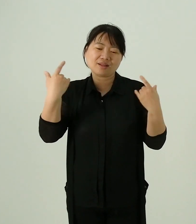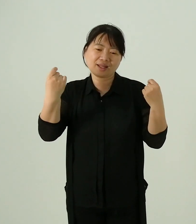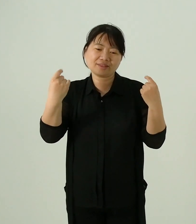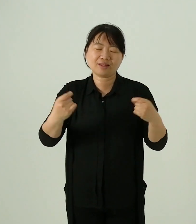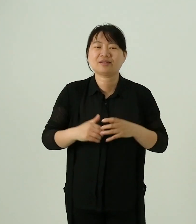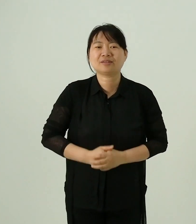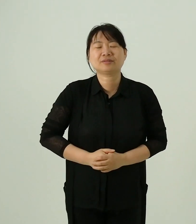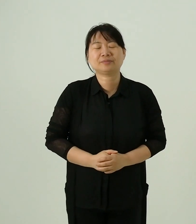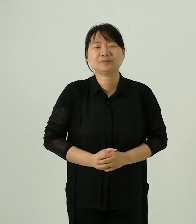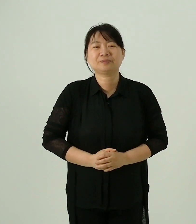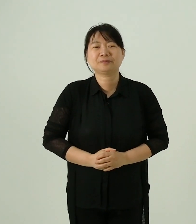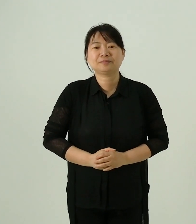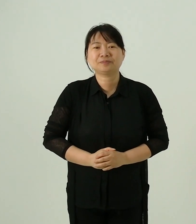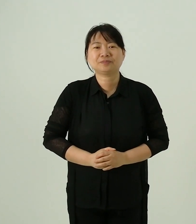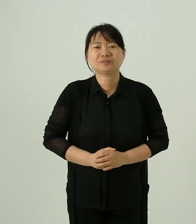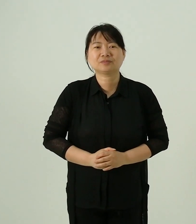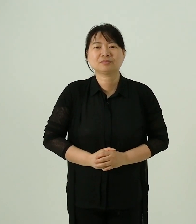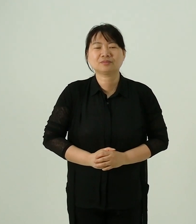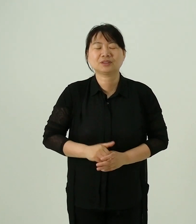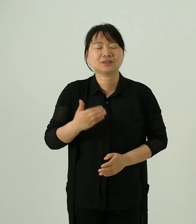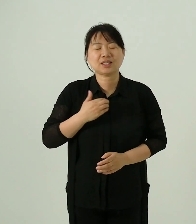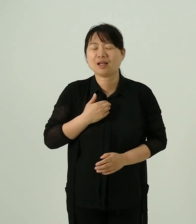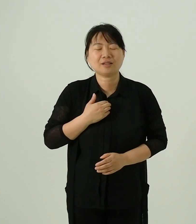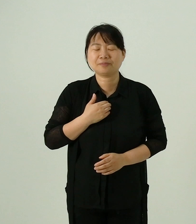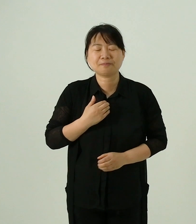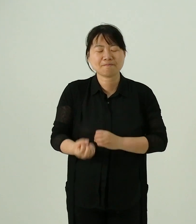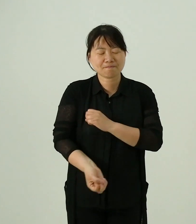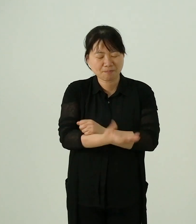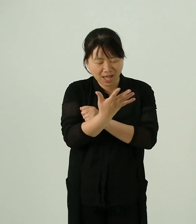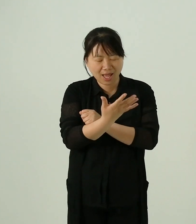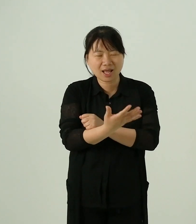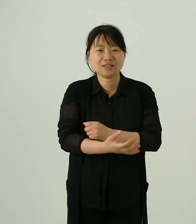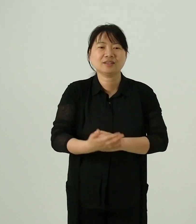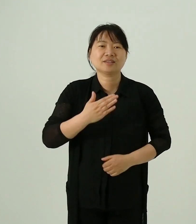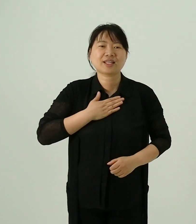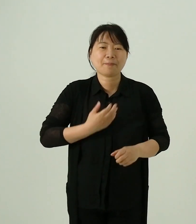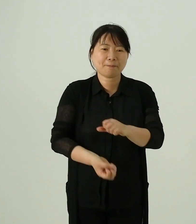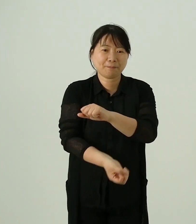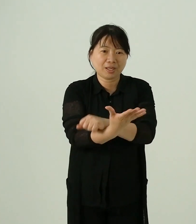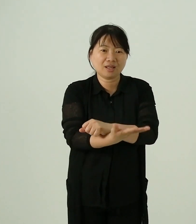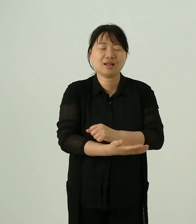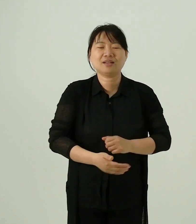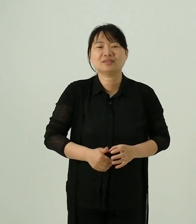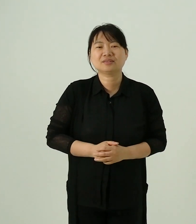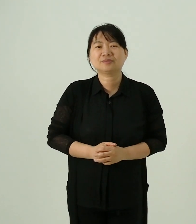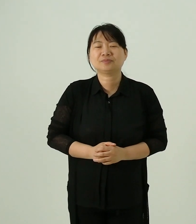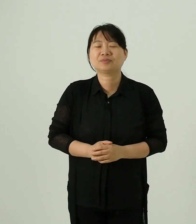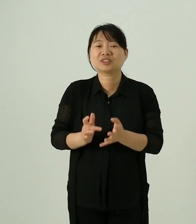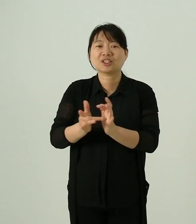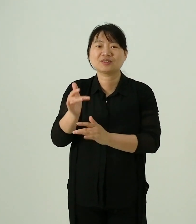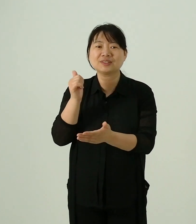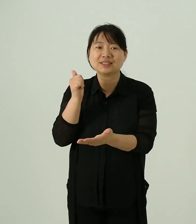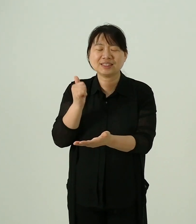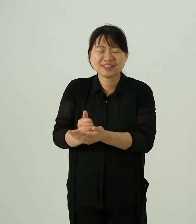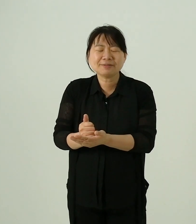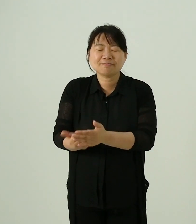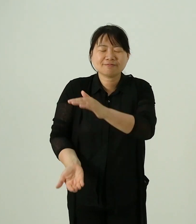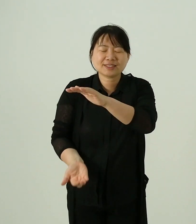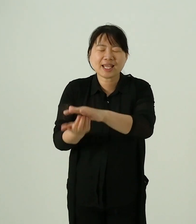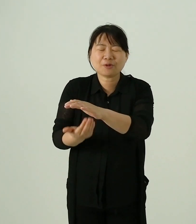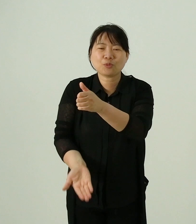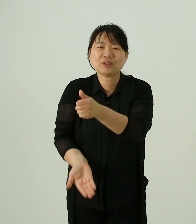같아요. 졌다. 내가 졌다. 그리고 예수님이 꺼내든